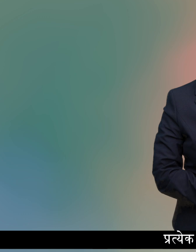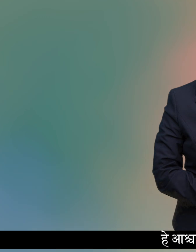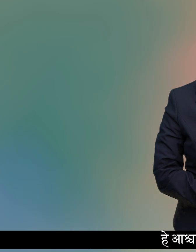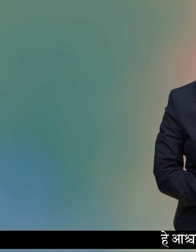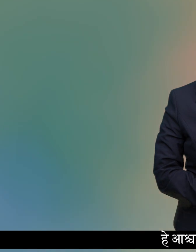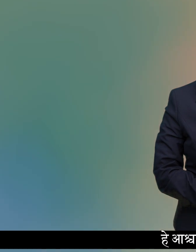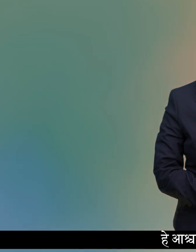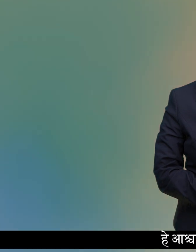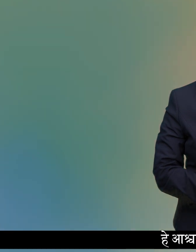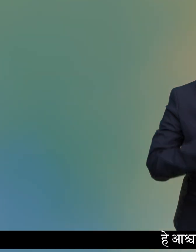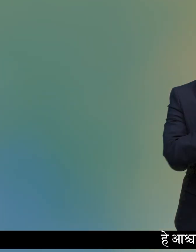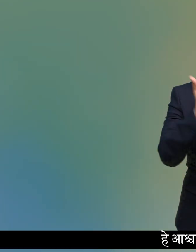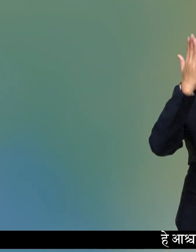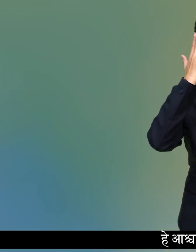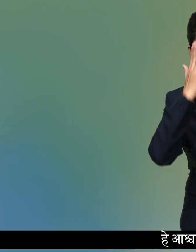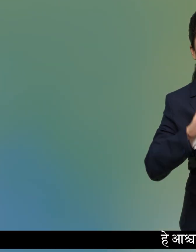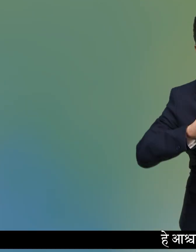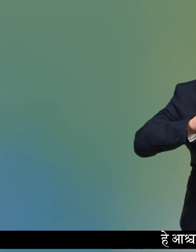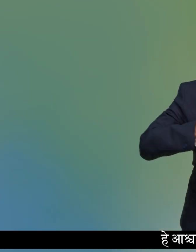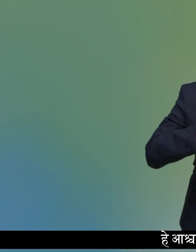हे आश्चर्यकारक वाटत नाही का?